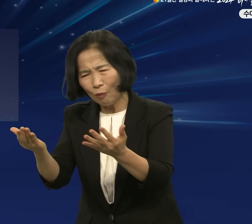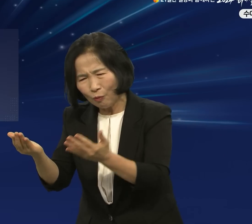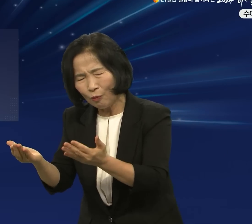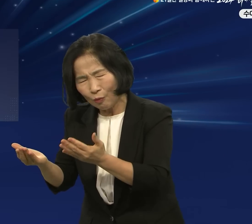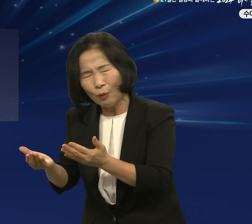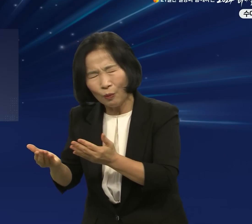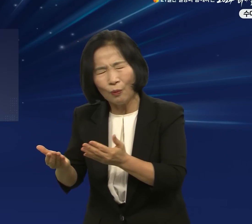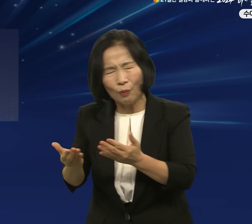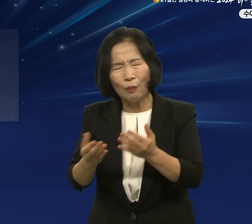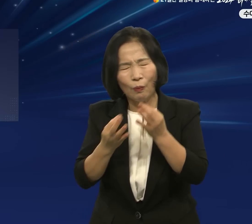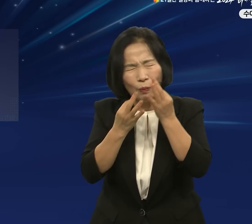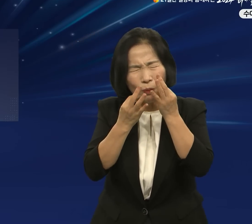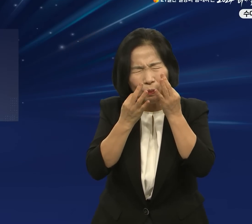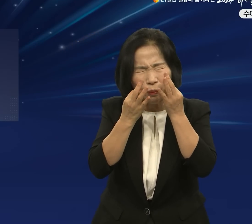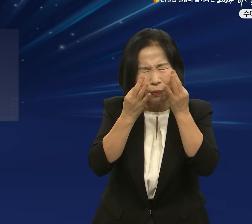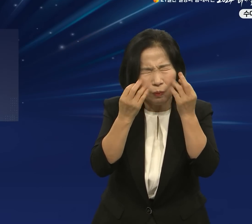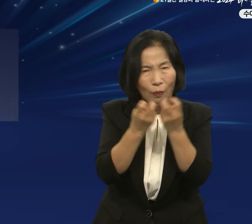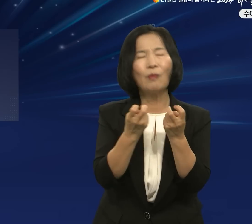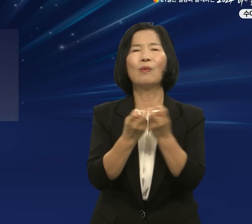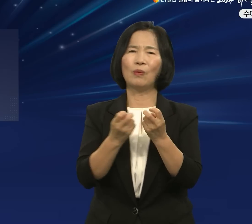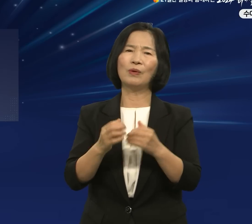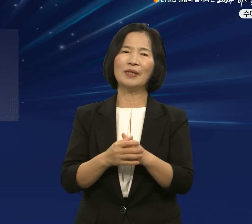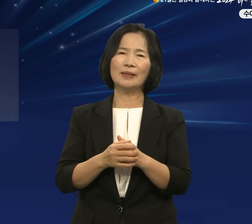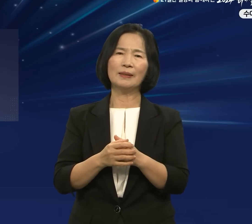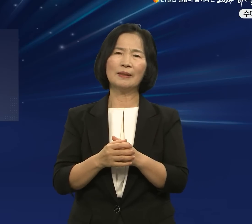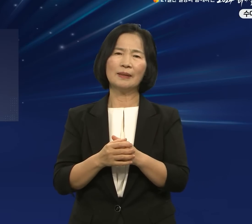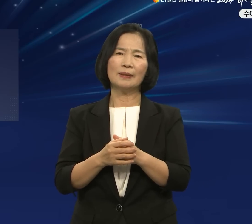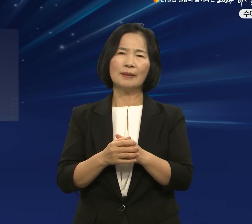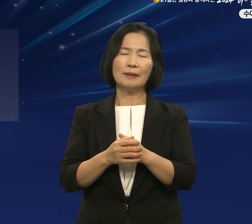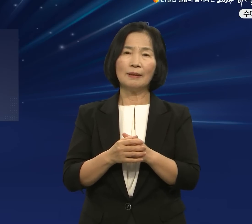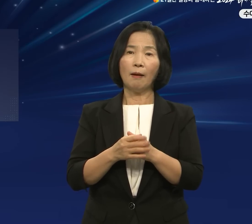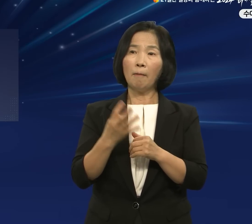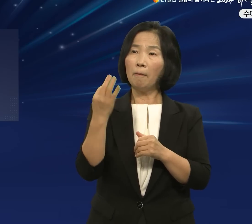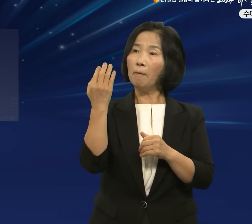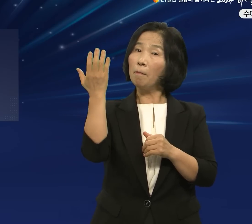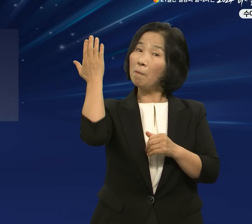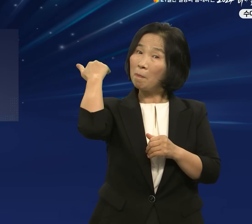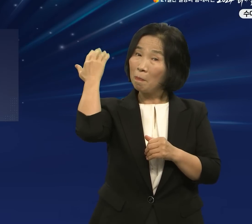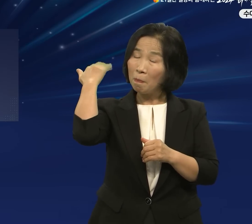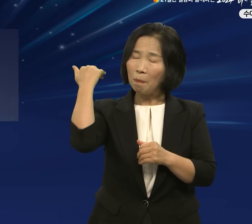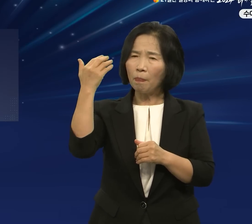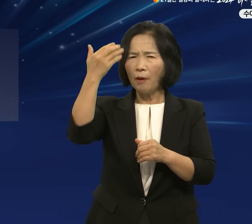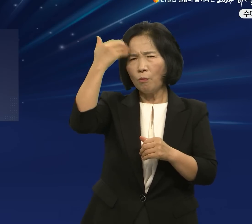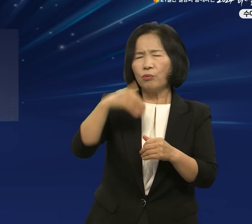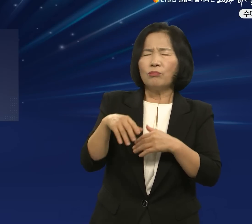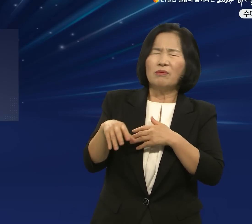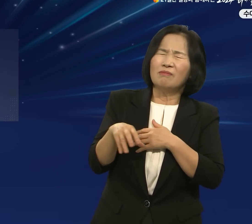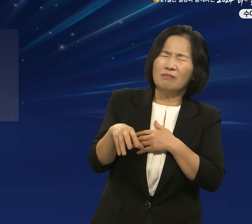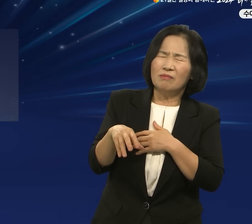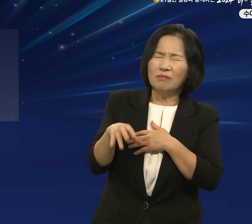몇 년 전에 일찍이 풍이 오고 풍으로 고생하던 성도님이